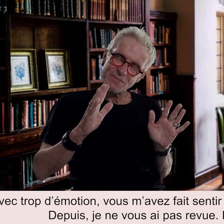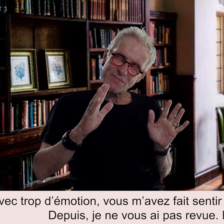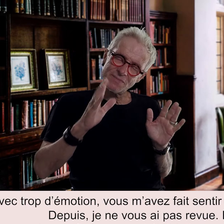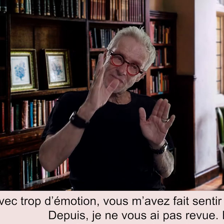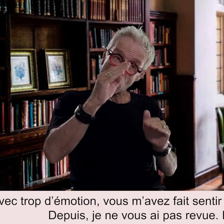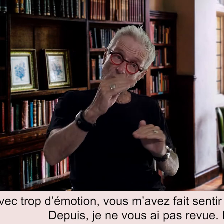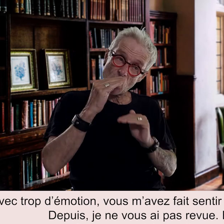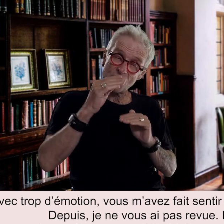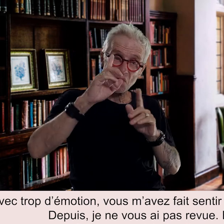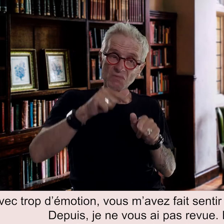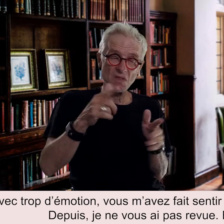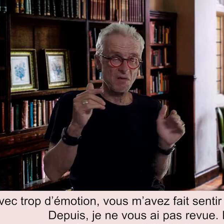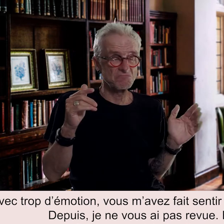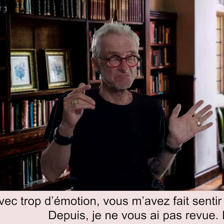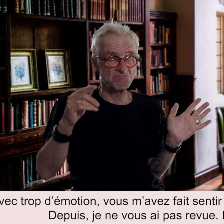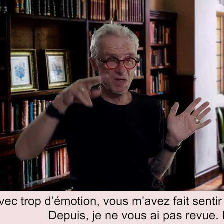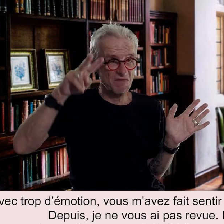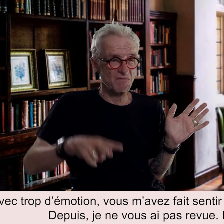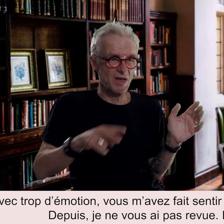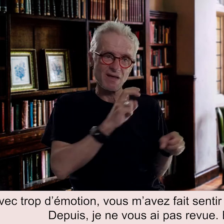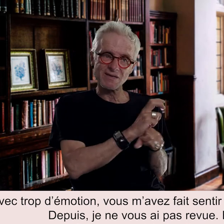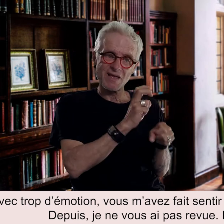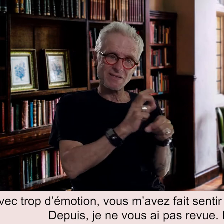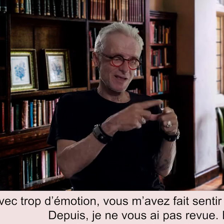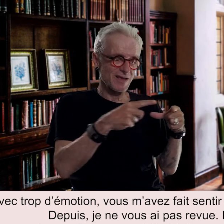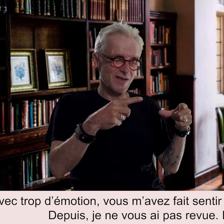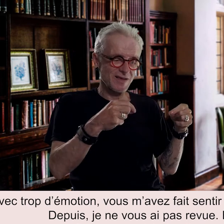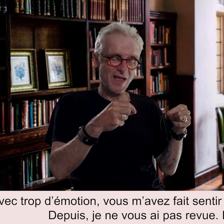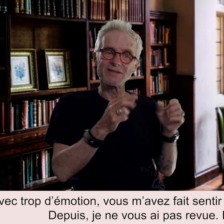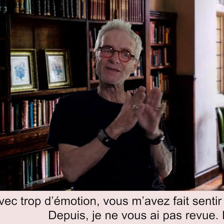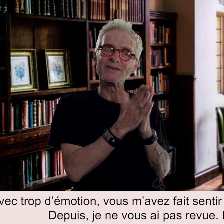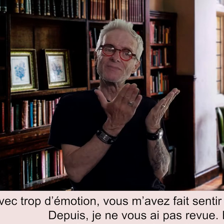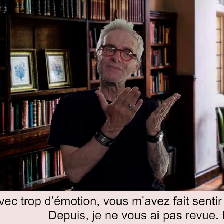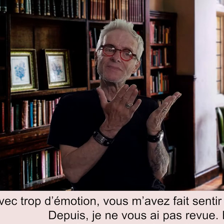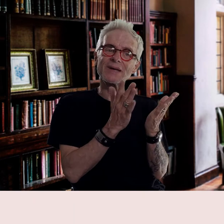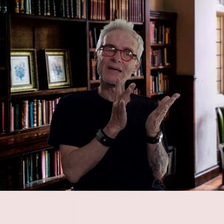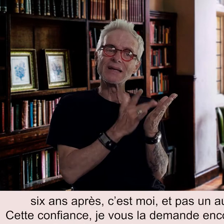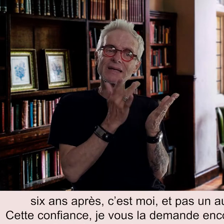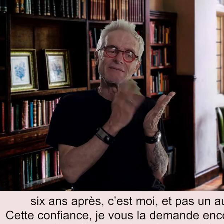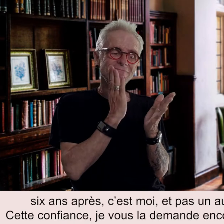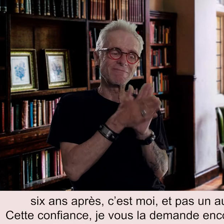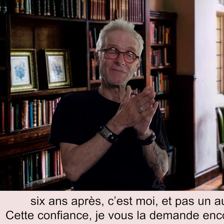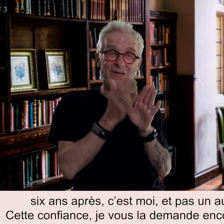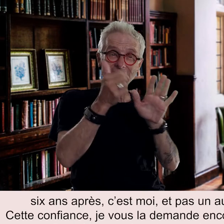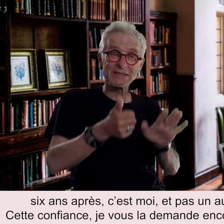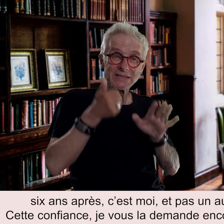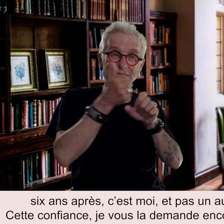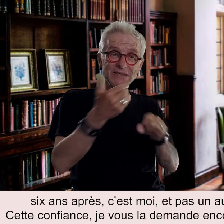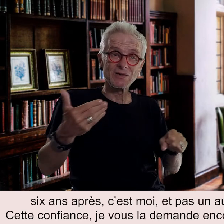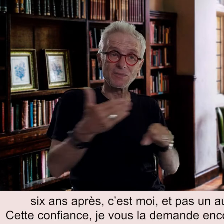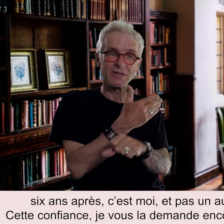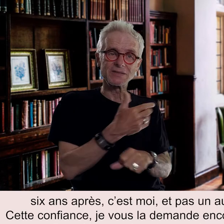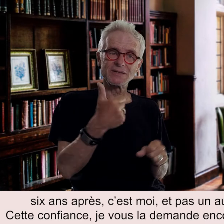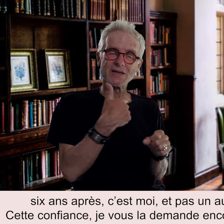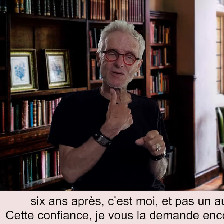confiance en moi était telle que vous avez conservé la carte que j'avais mise entre les pages de ce livre et que, six ans après, c'est